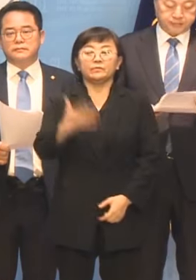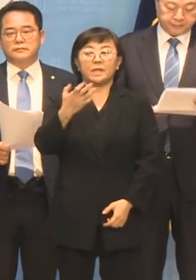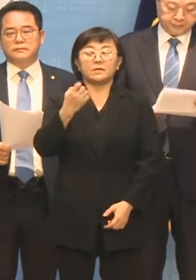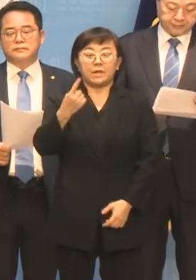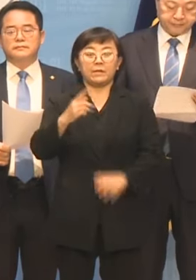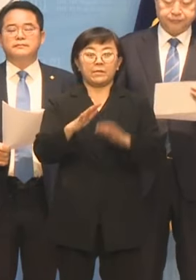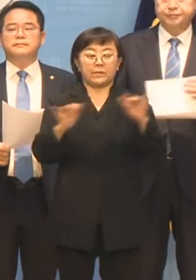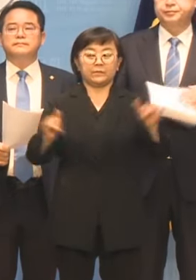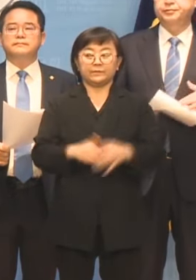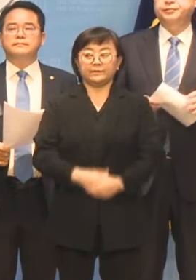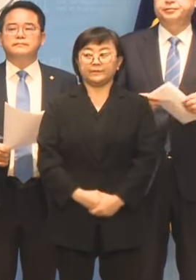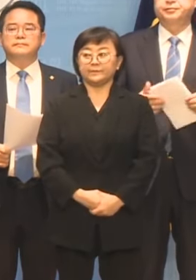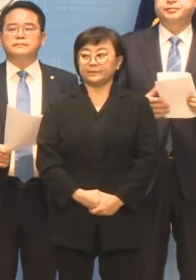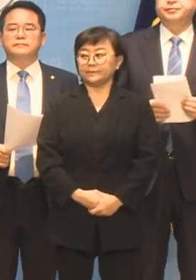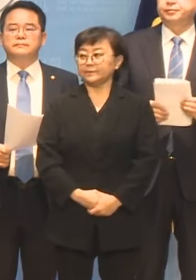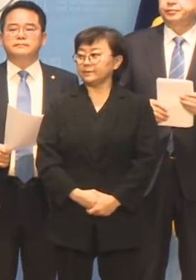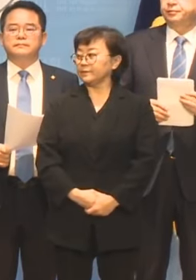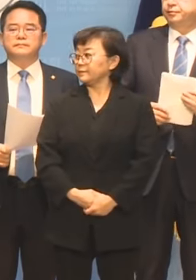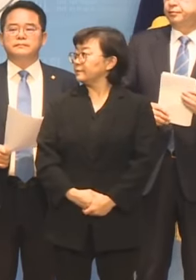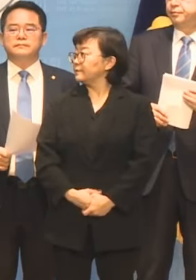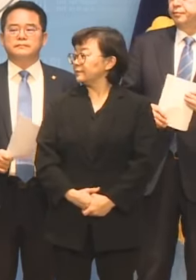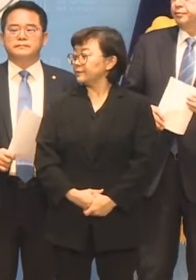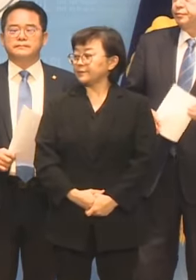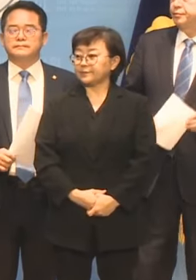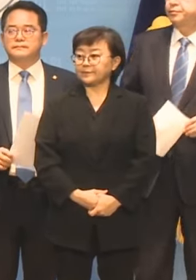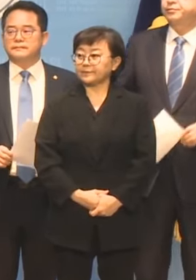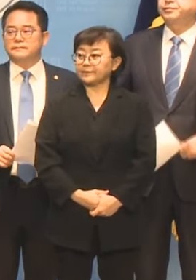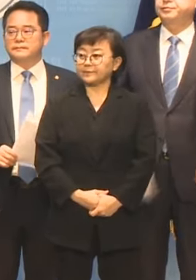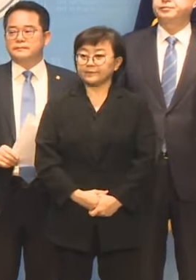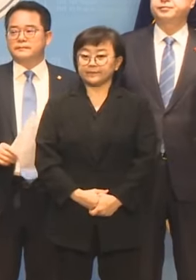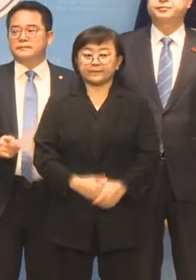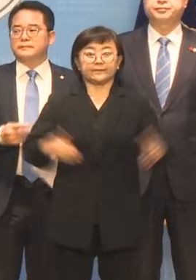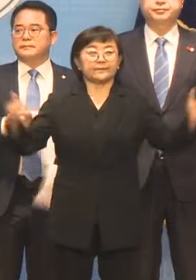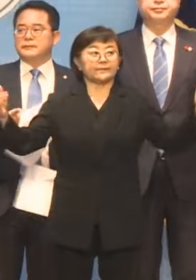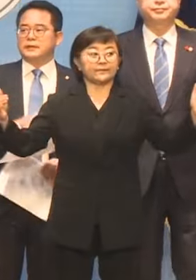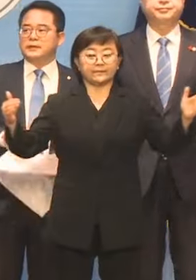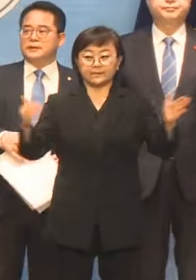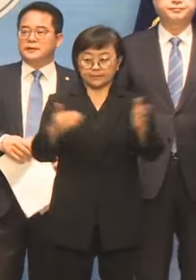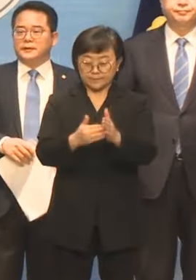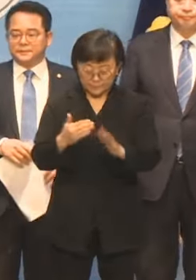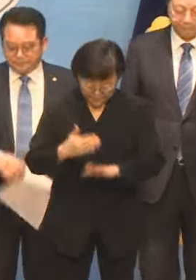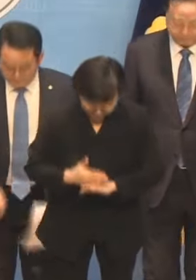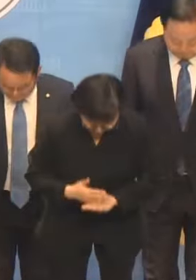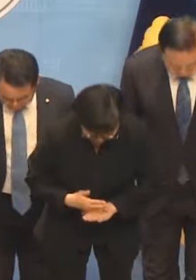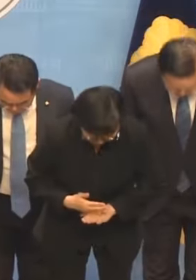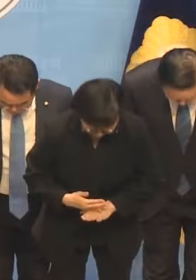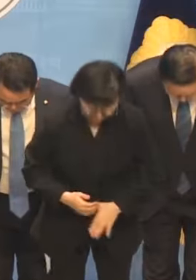81명입니다. 네. 이상으로 기자회견 마치겠습니다.